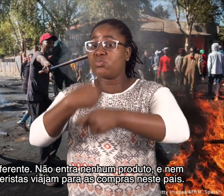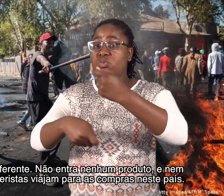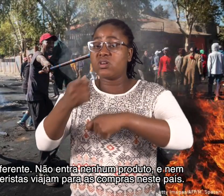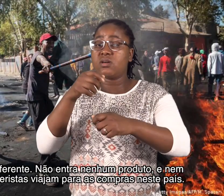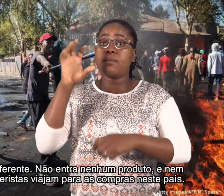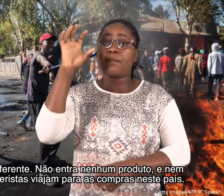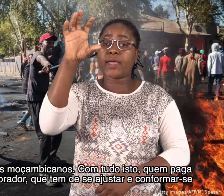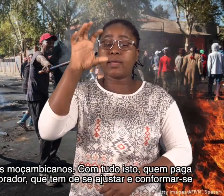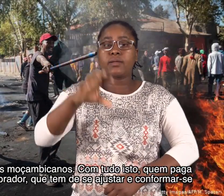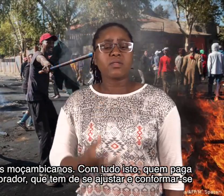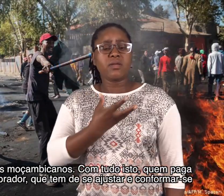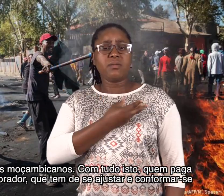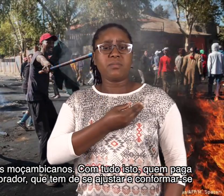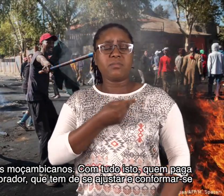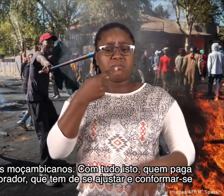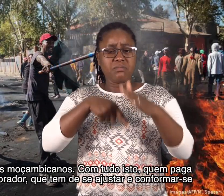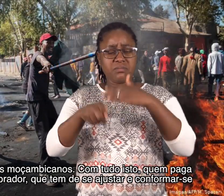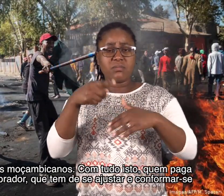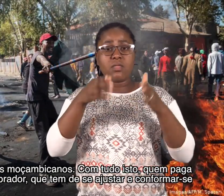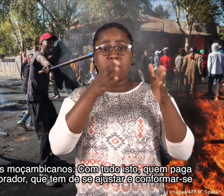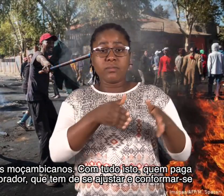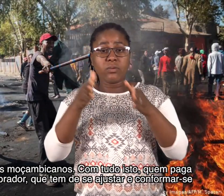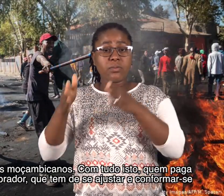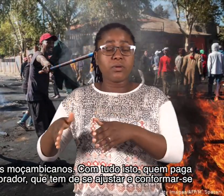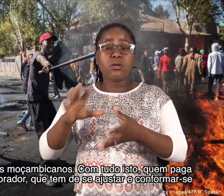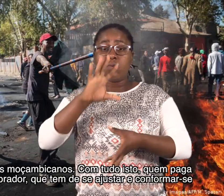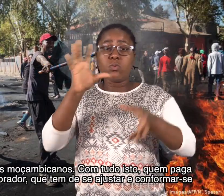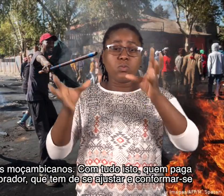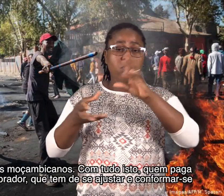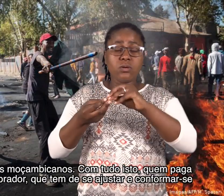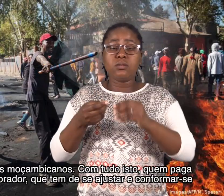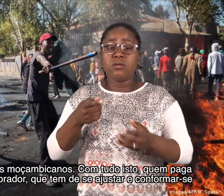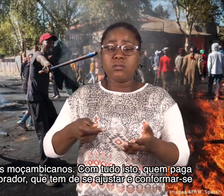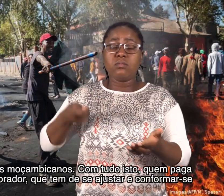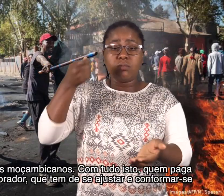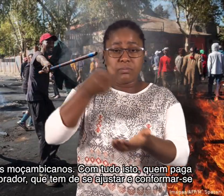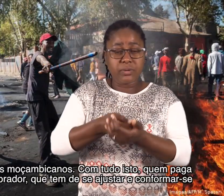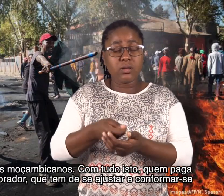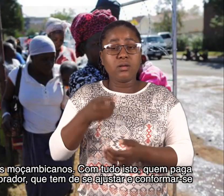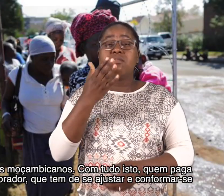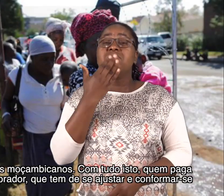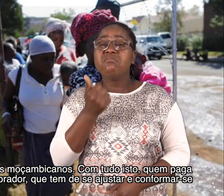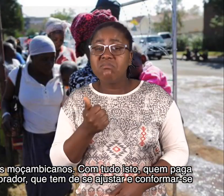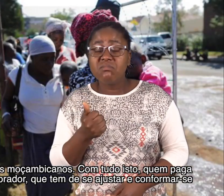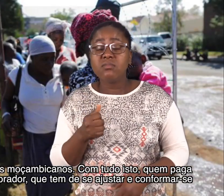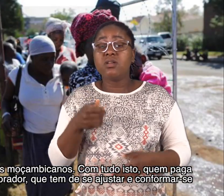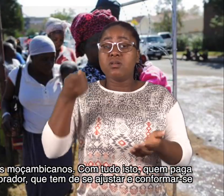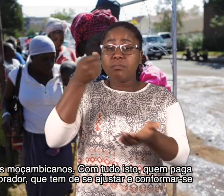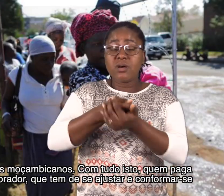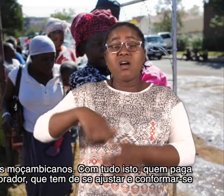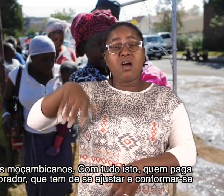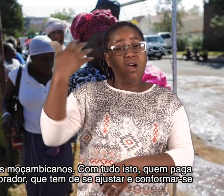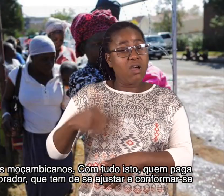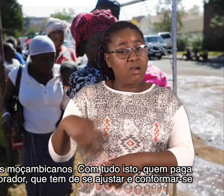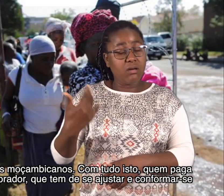neste país. O medo reino entre os moçambicanos. Com tudo isto, quem paga o preço alto é o comprador,